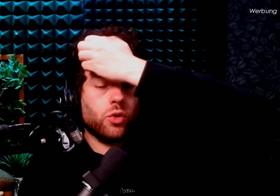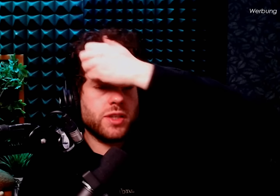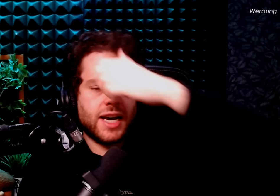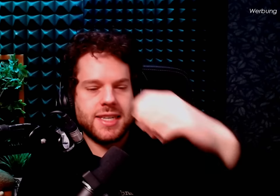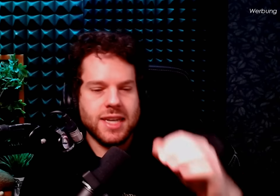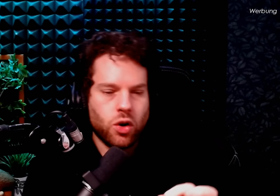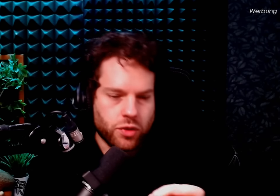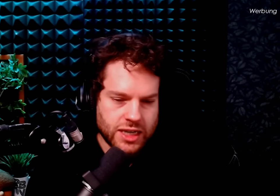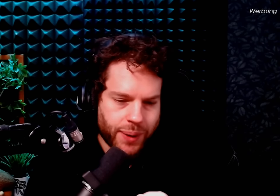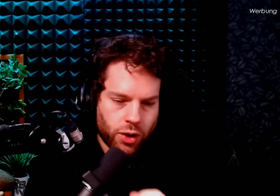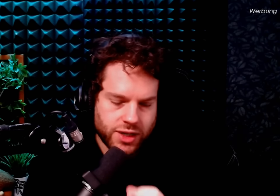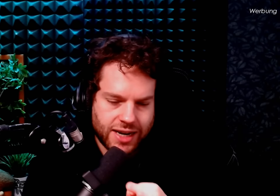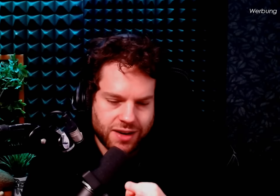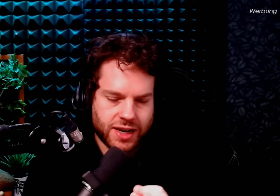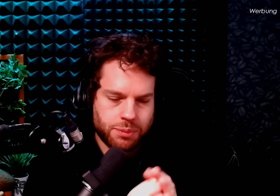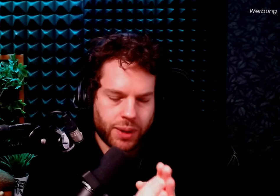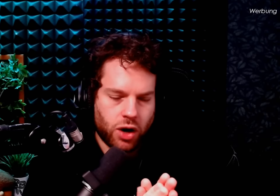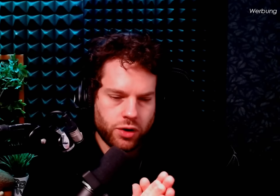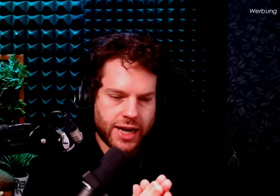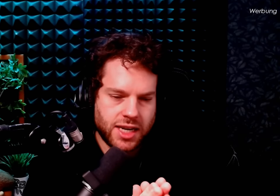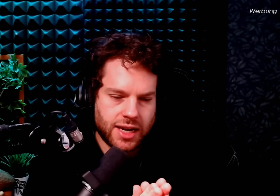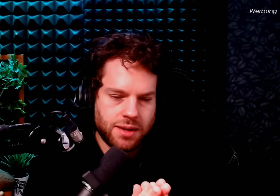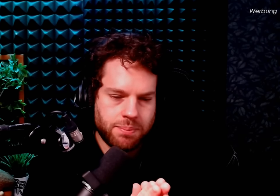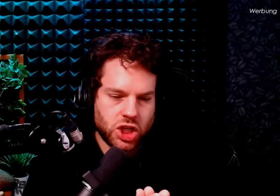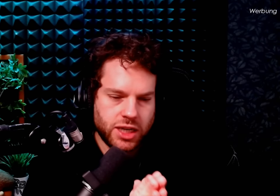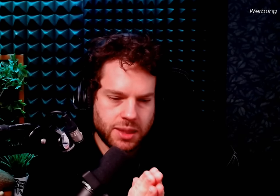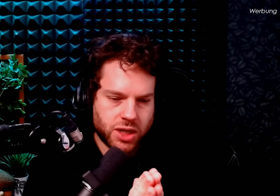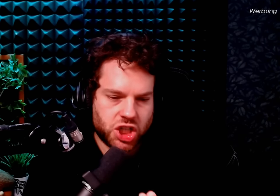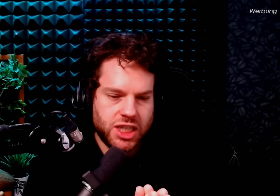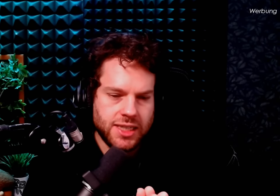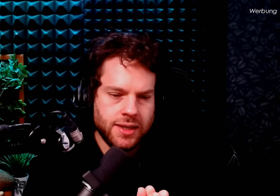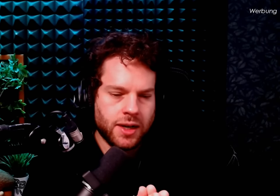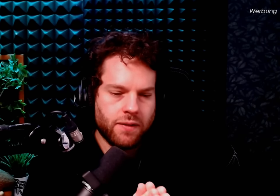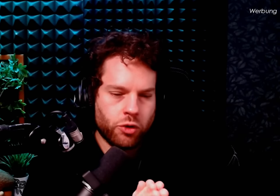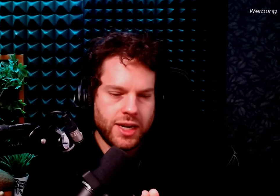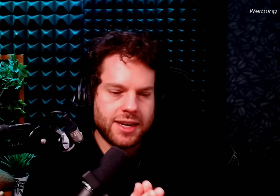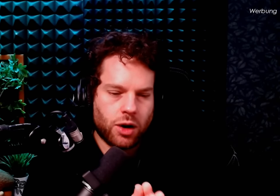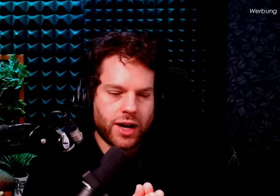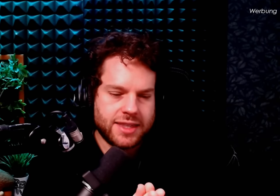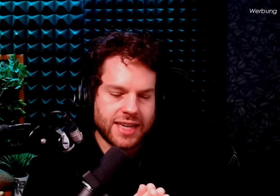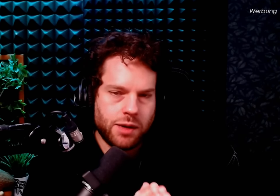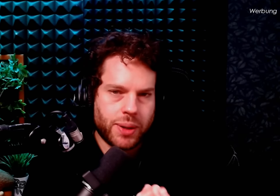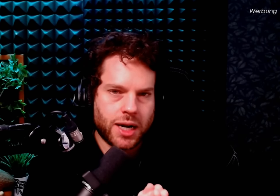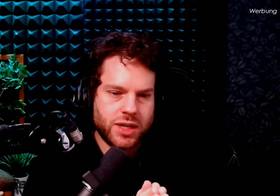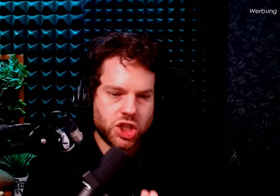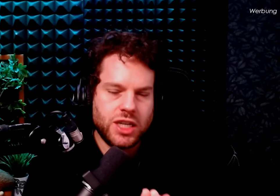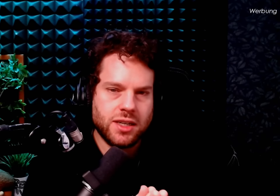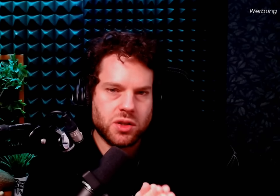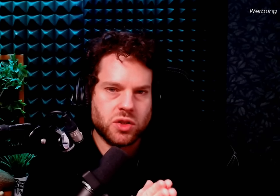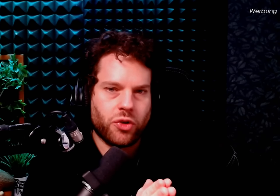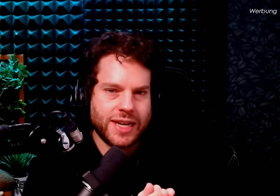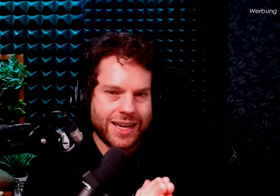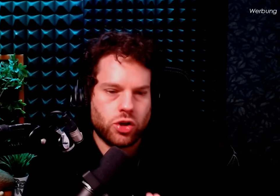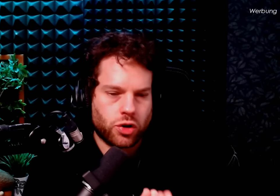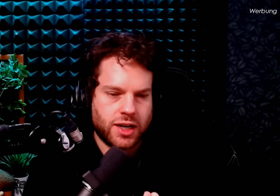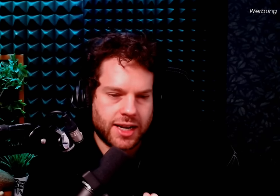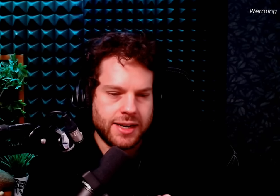ist großartig. Und das brauche ich einfach. Ich brauche eine menschliche Maschine, wo ich auch als Einpackmaschine sofort andocken kann.